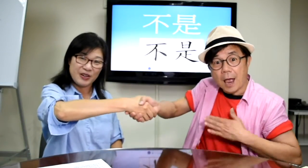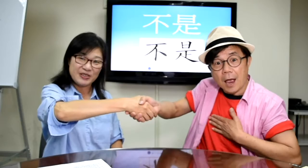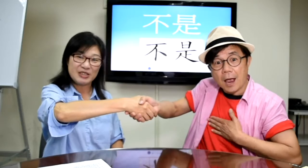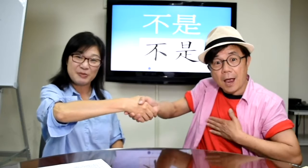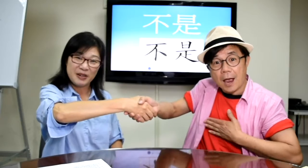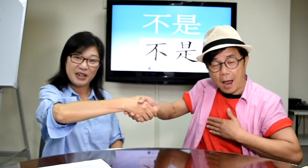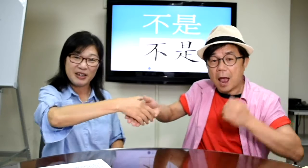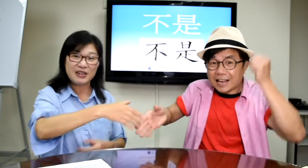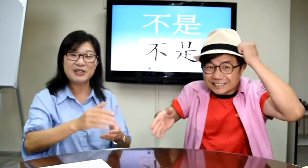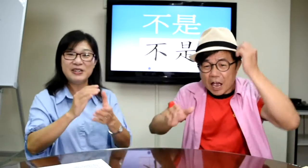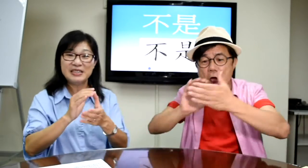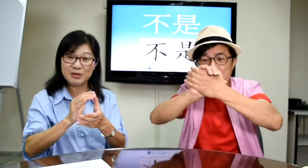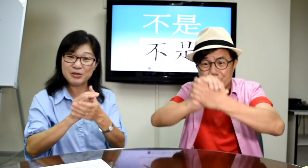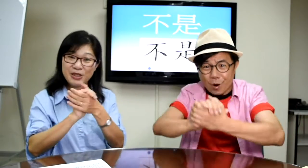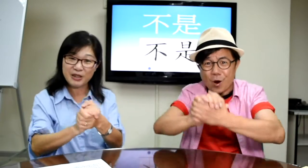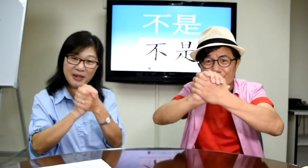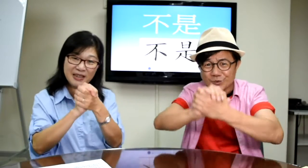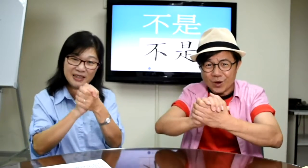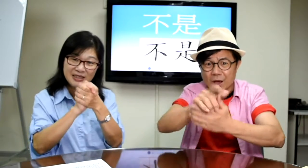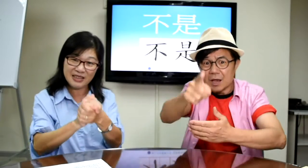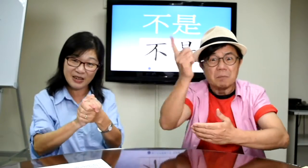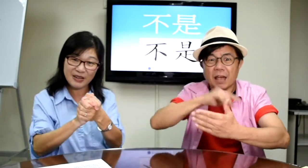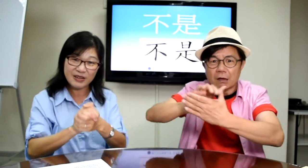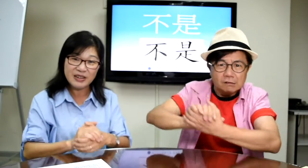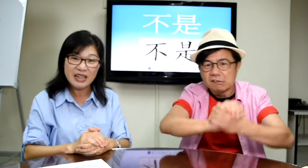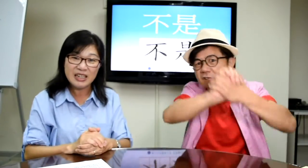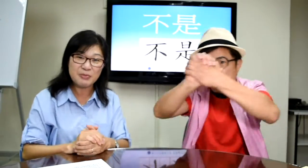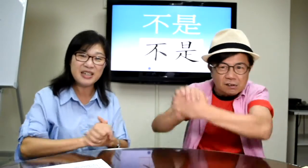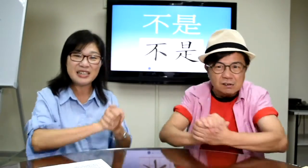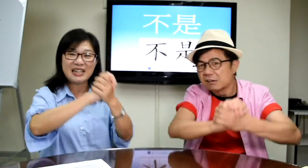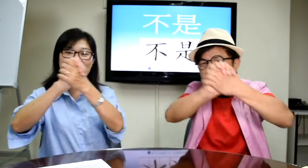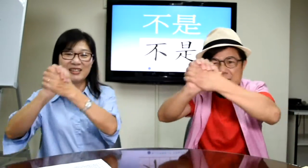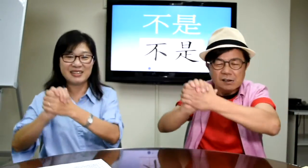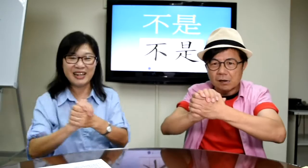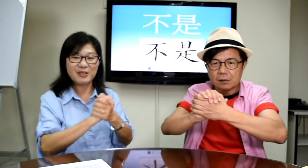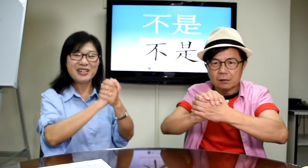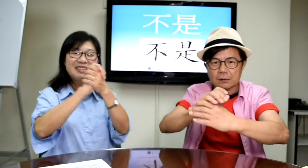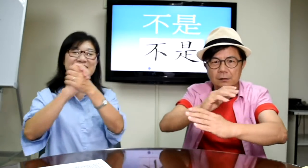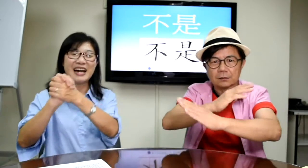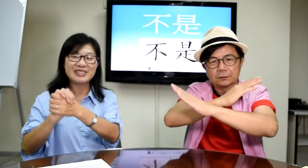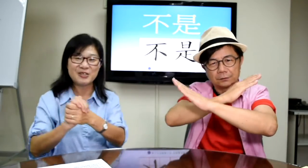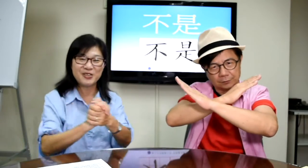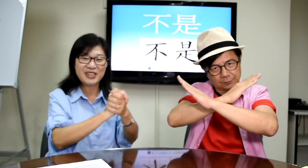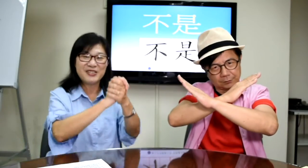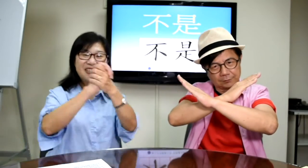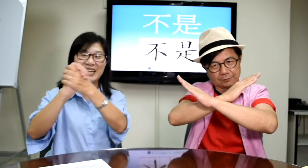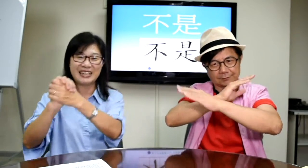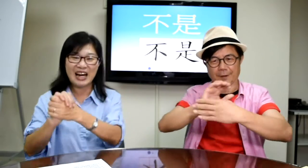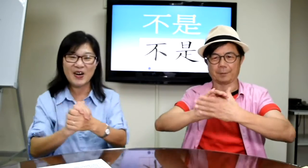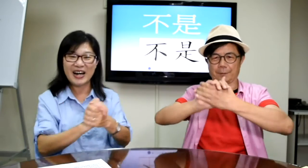就是朋友，记住哦，朋友，你不可以这样啊，很多人唱手语歌会这样摇啊